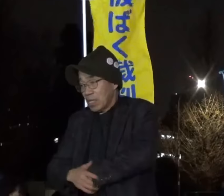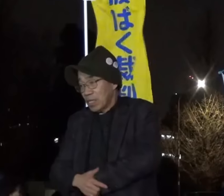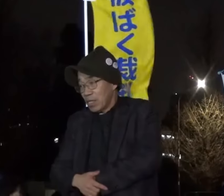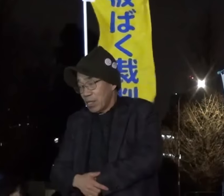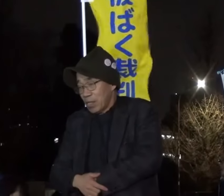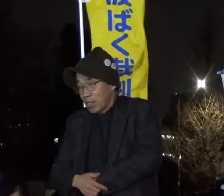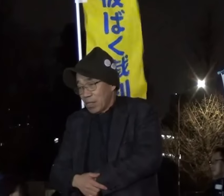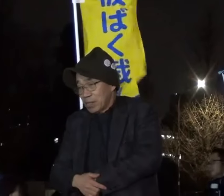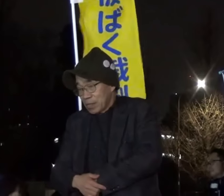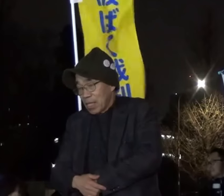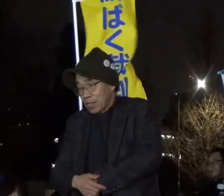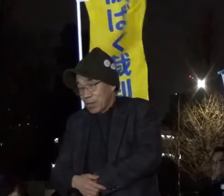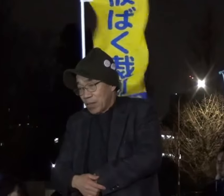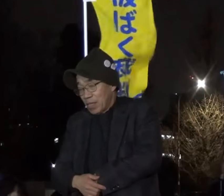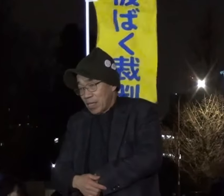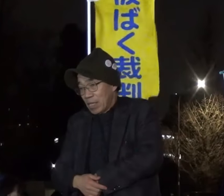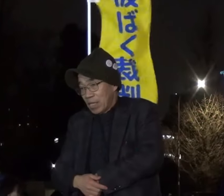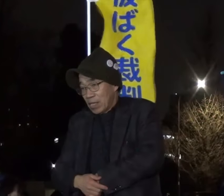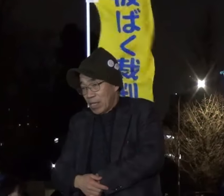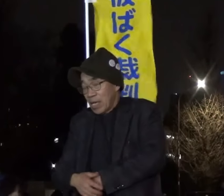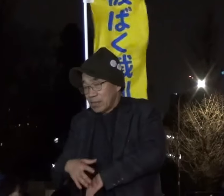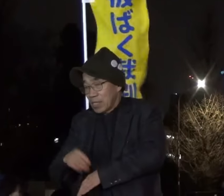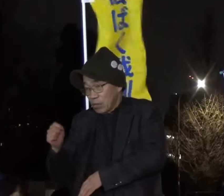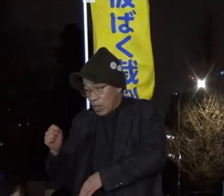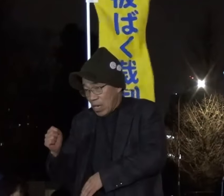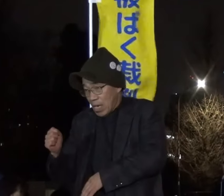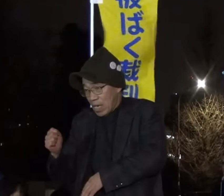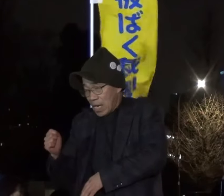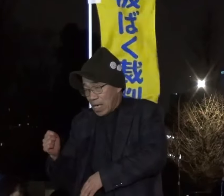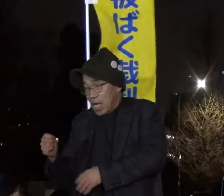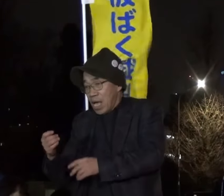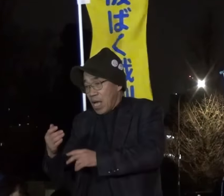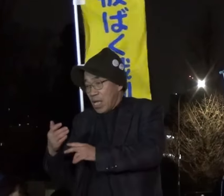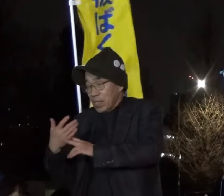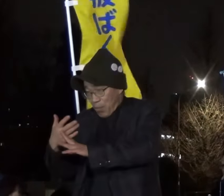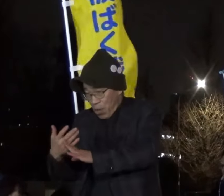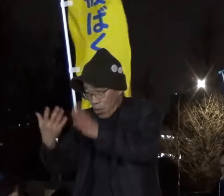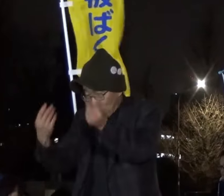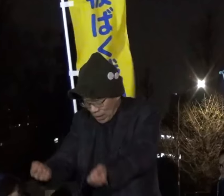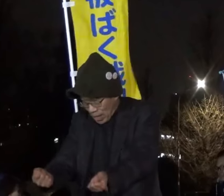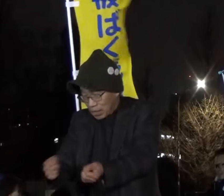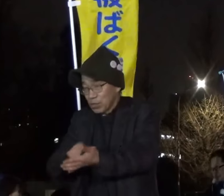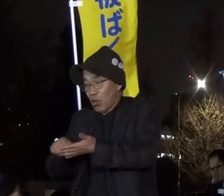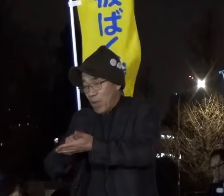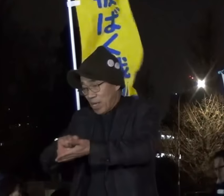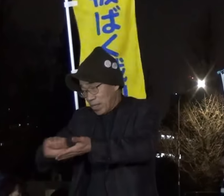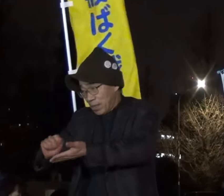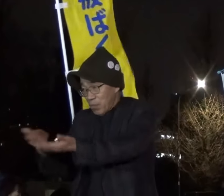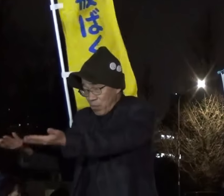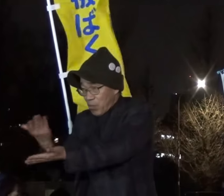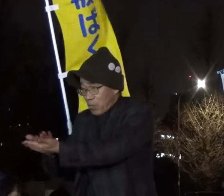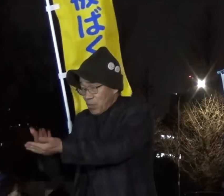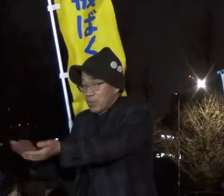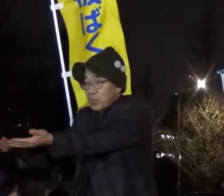ンやら何やらっていうんじゃなくって、もう最初からデモが終わったら署名活動する。